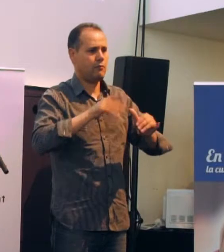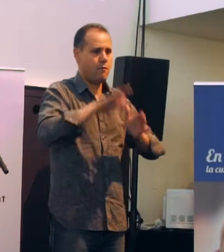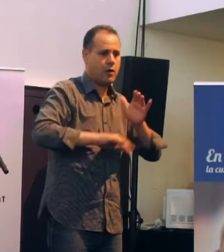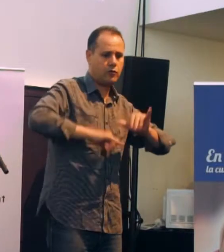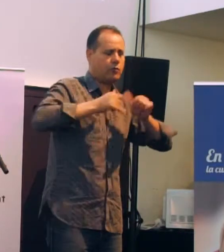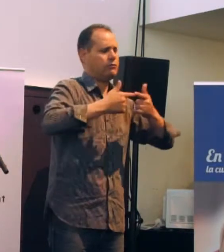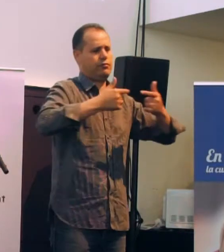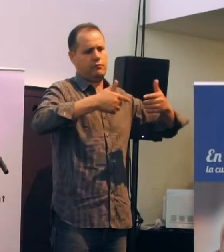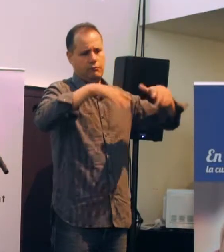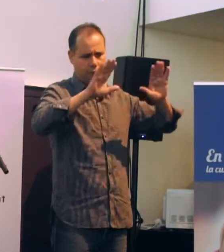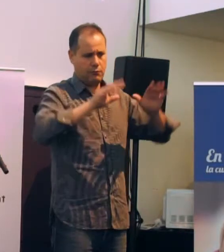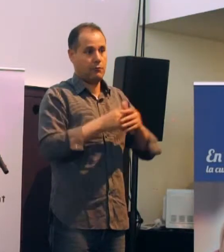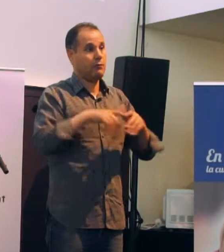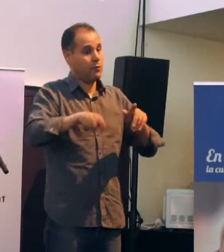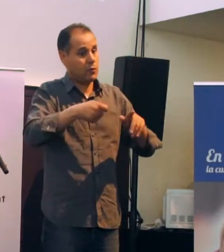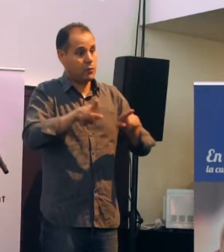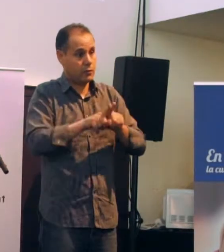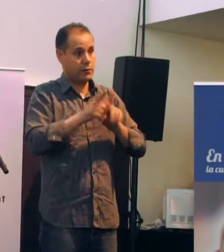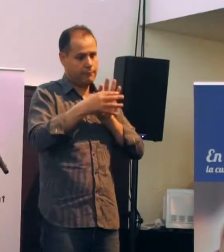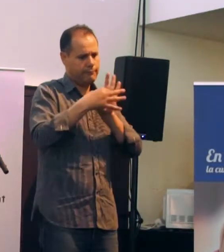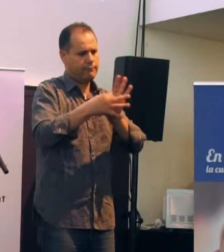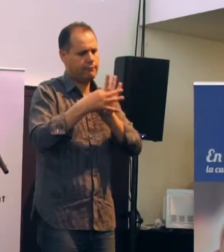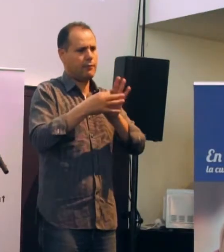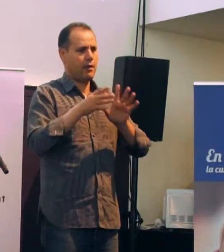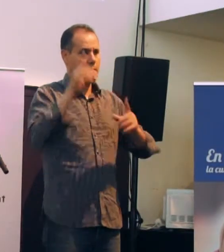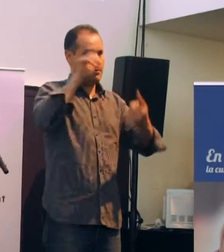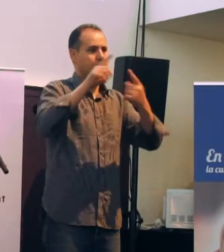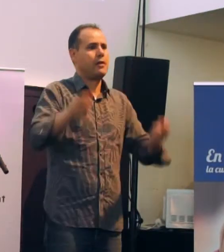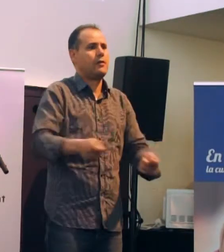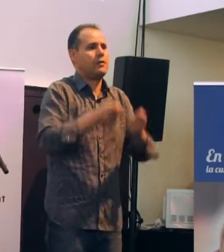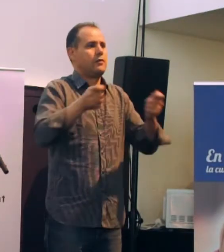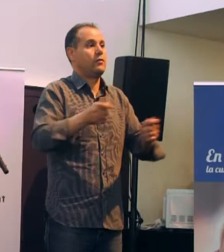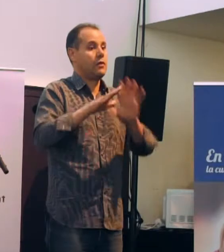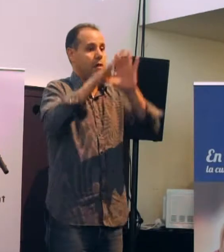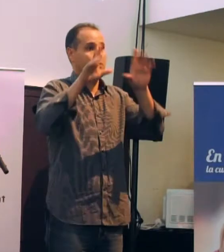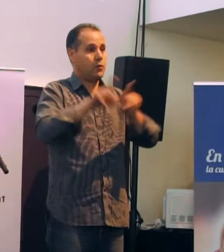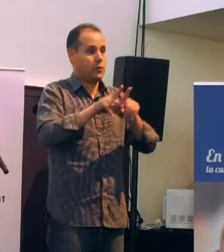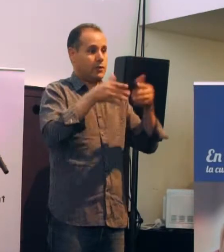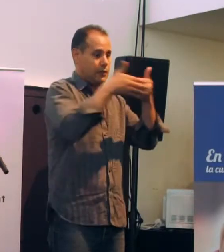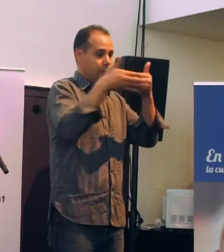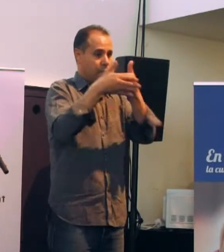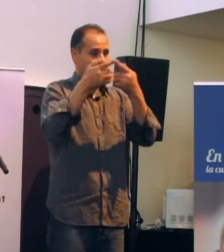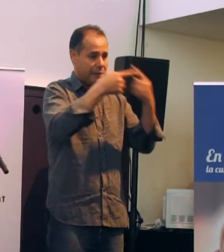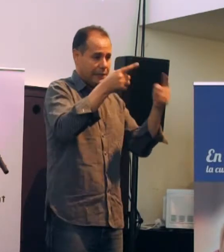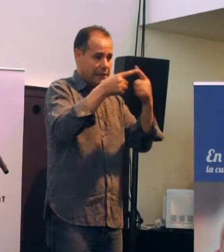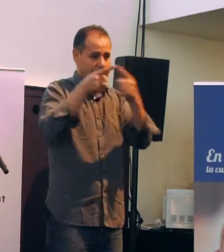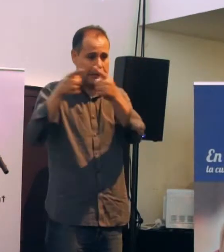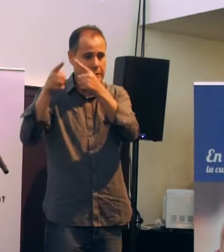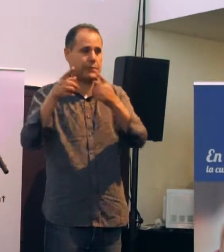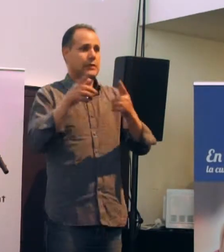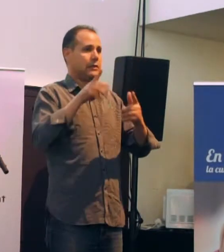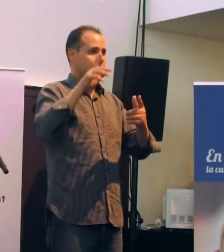Mais il est aussi au cœur des enjeux de l'éducation à l'image, de l'ouverture vers d'autres cinématographies, vers des univers